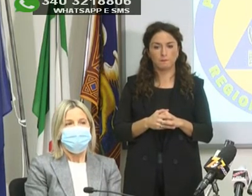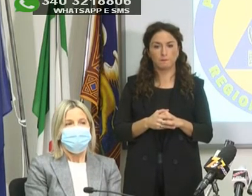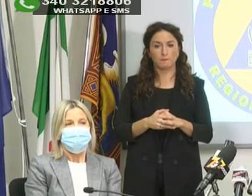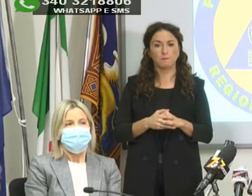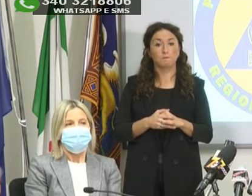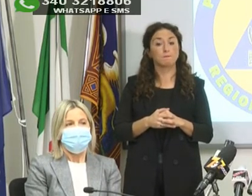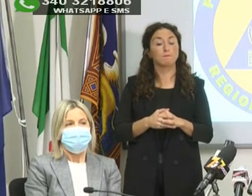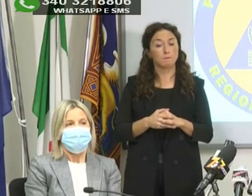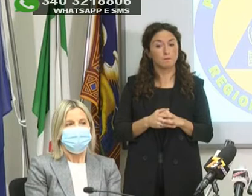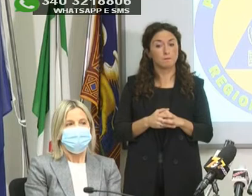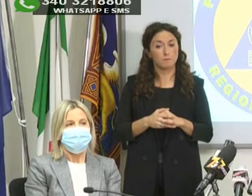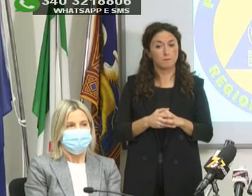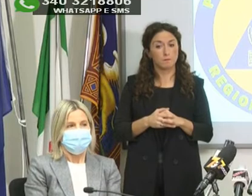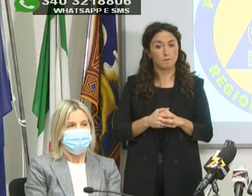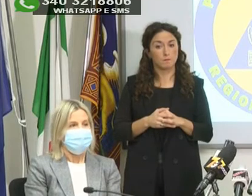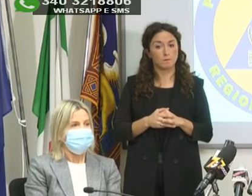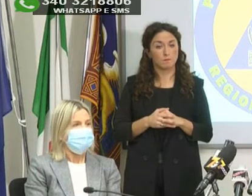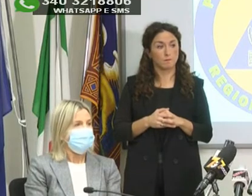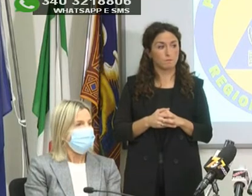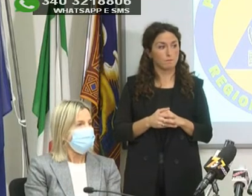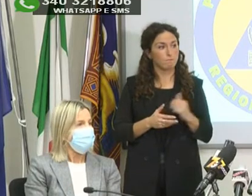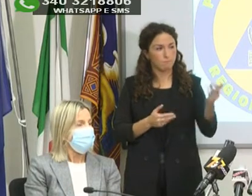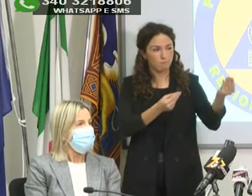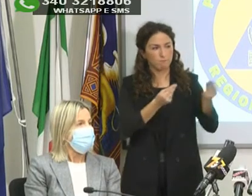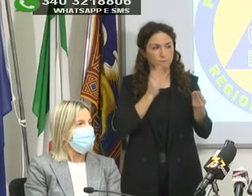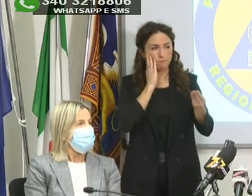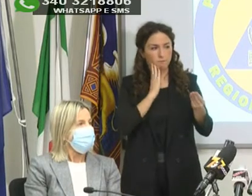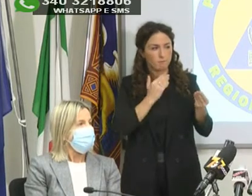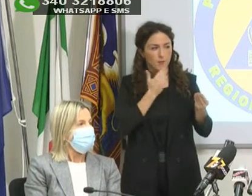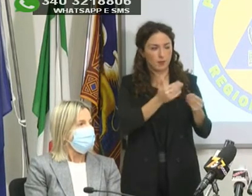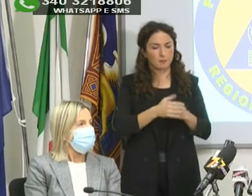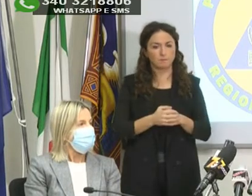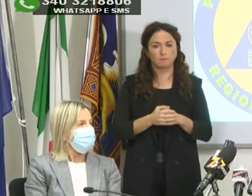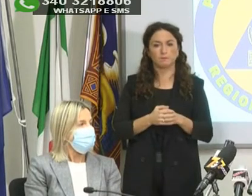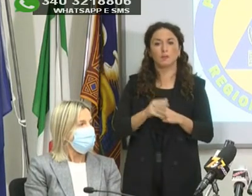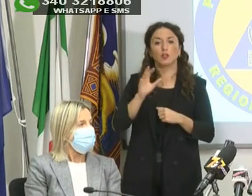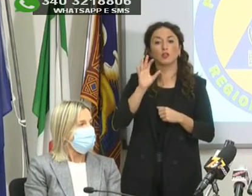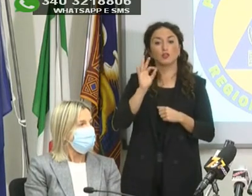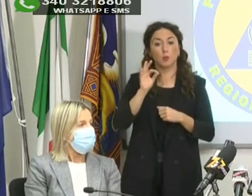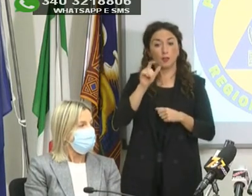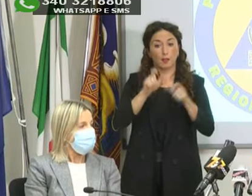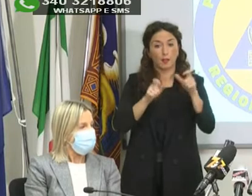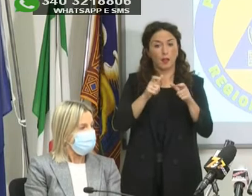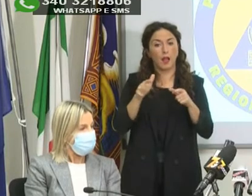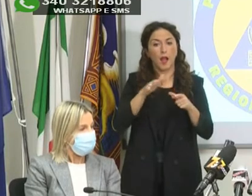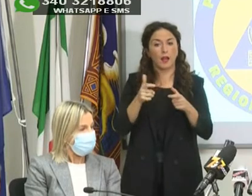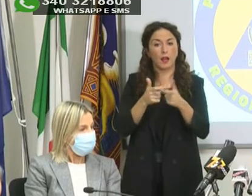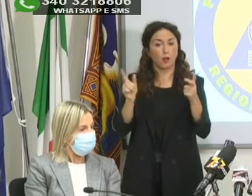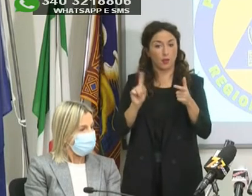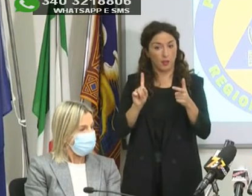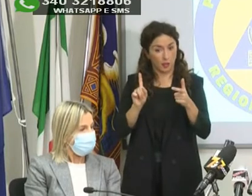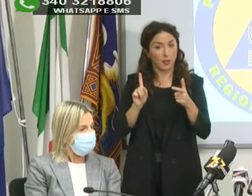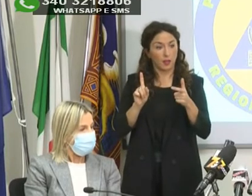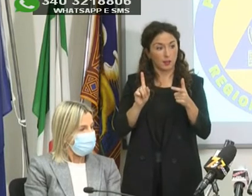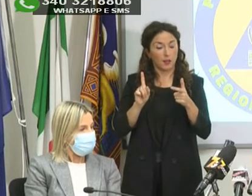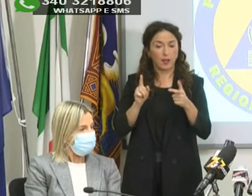ad avere a bordo praticamente, grazie, una cinquantina di pazienti in area non critica, quindi stiamo parlando